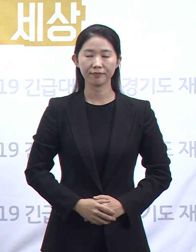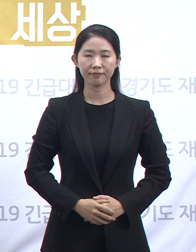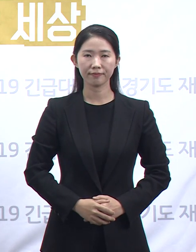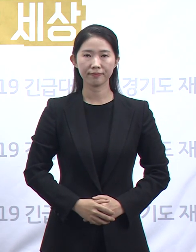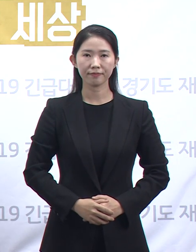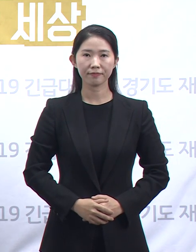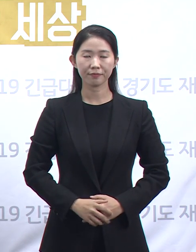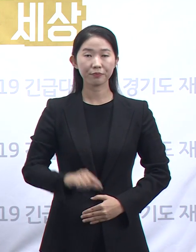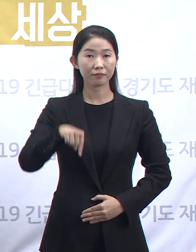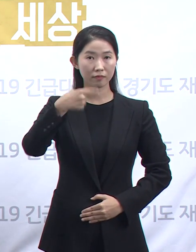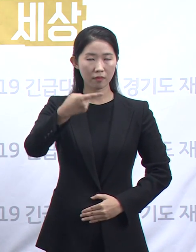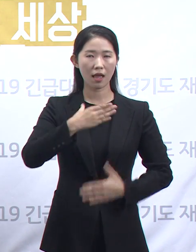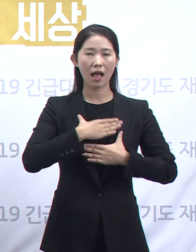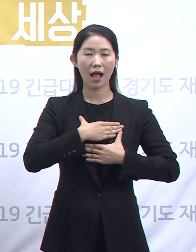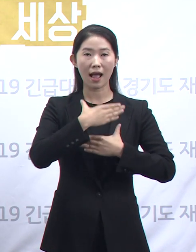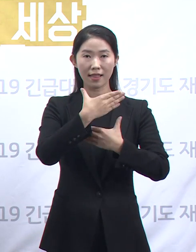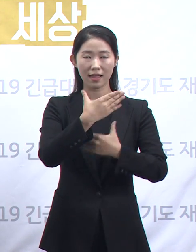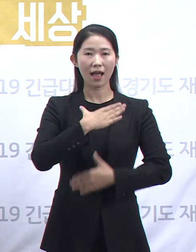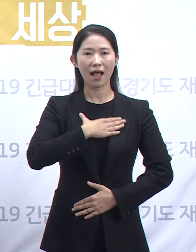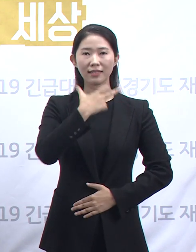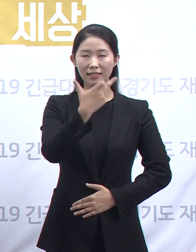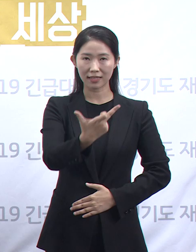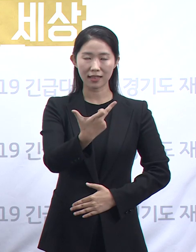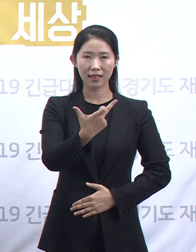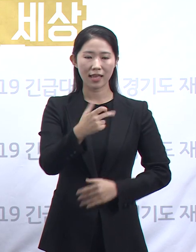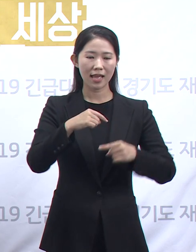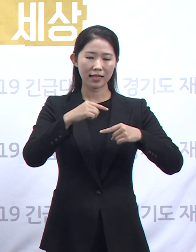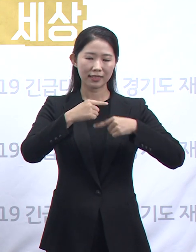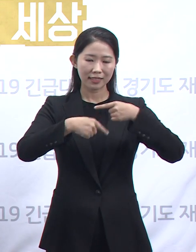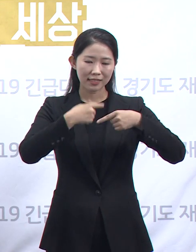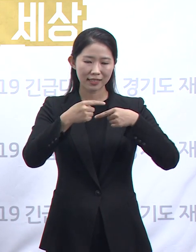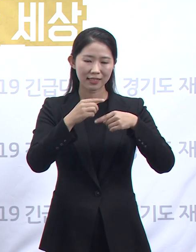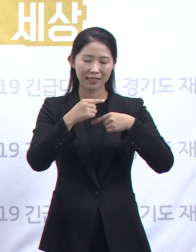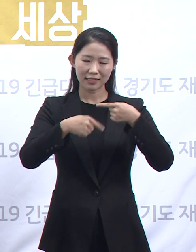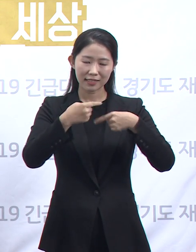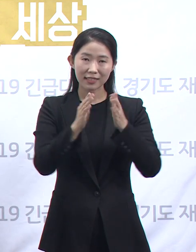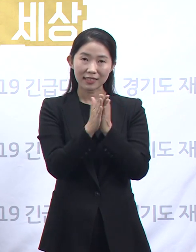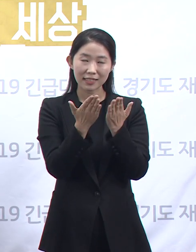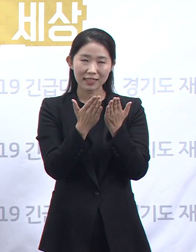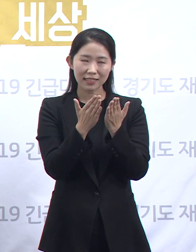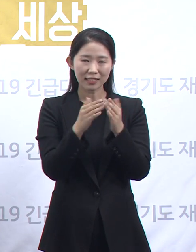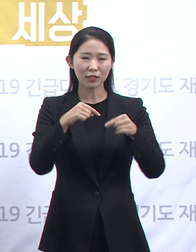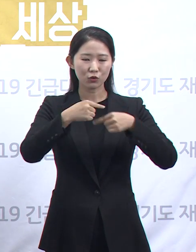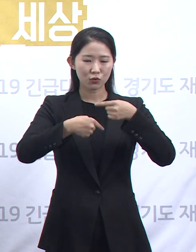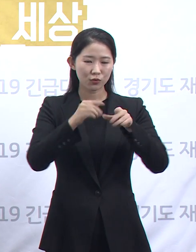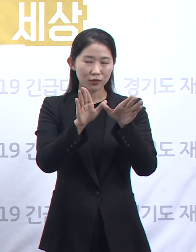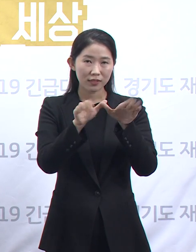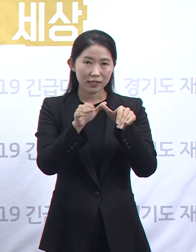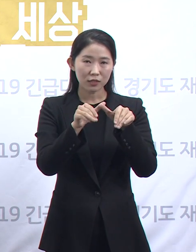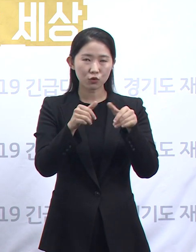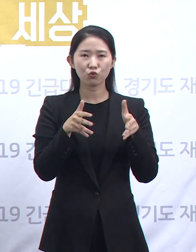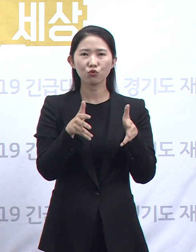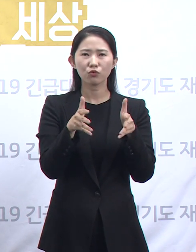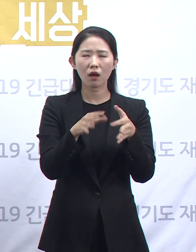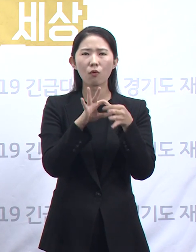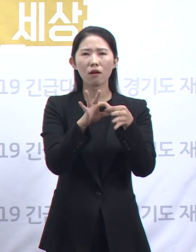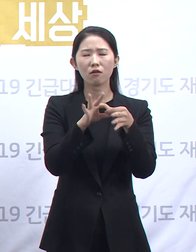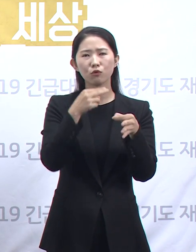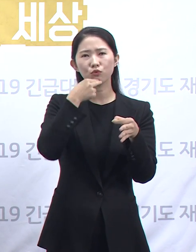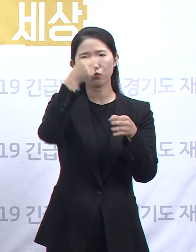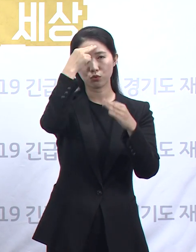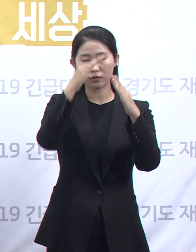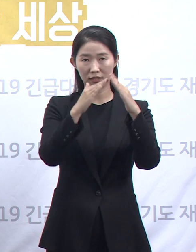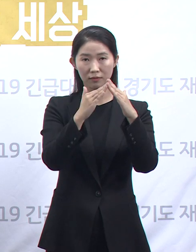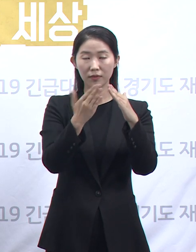다음으로 안산 참새들의 수다 관련 확진 상황입니다. 지난 9월 2일 안산 소재 참새들의